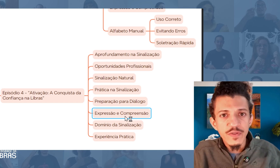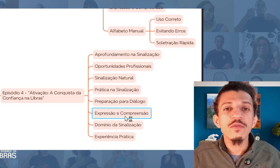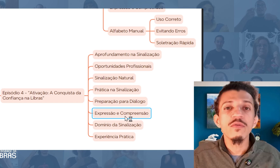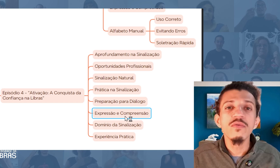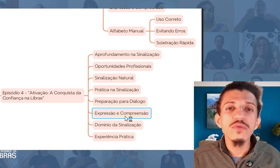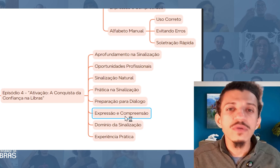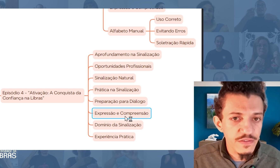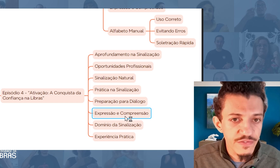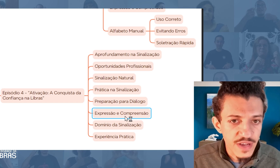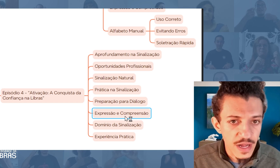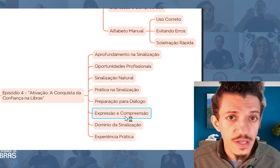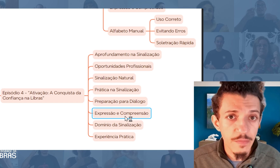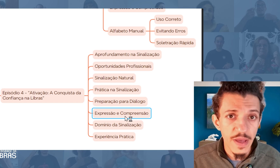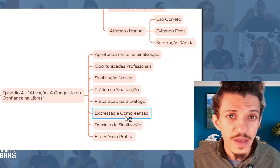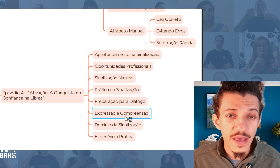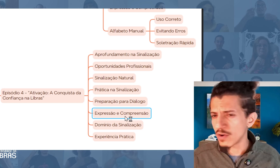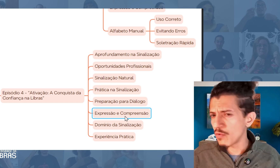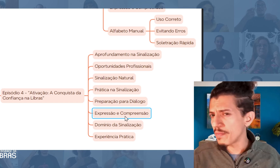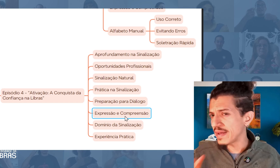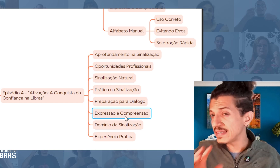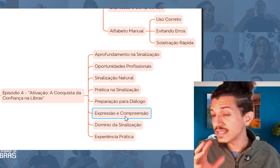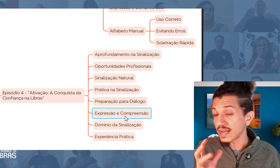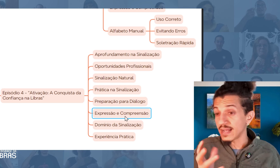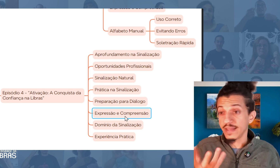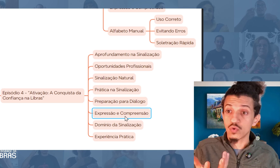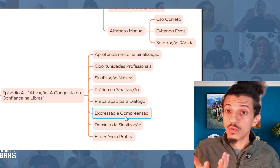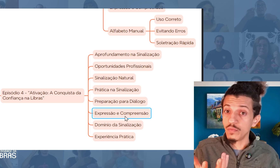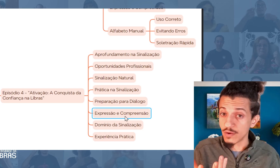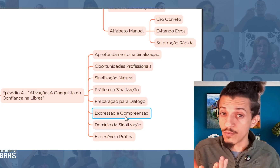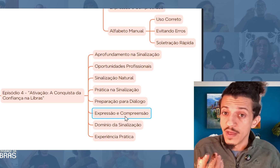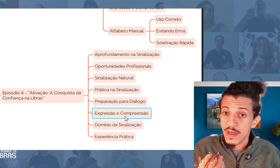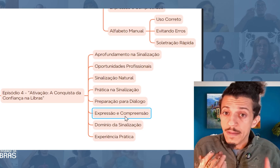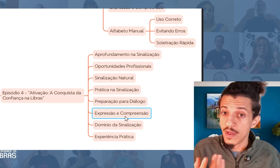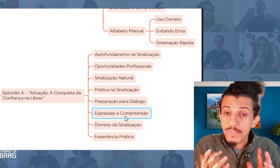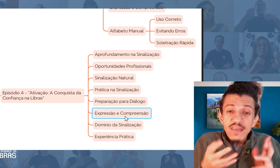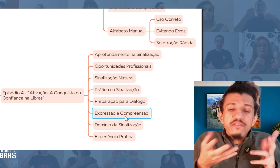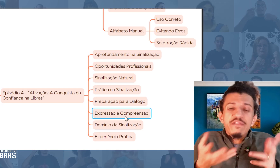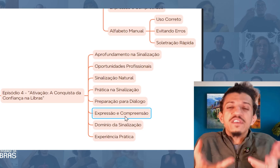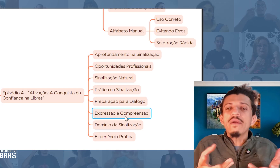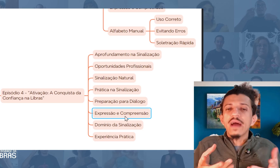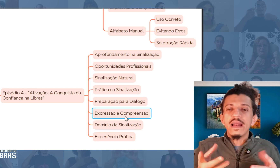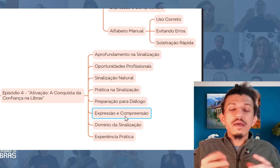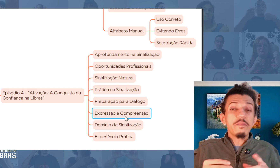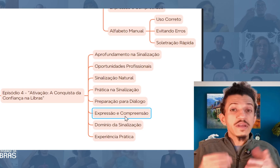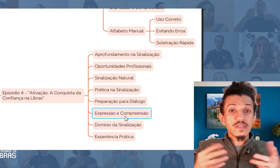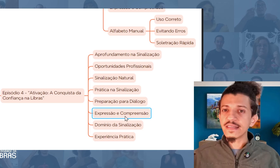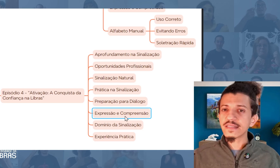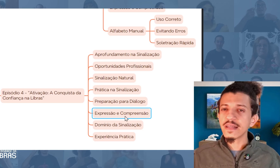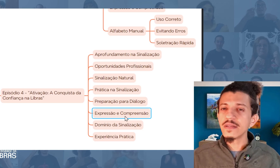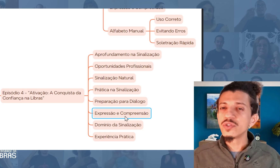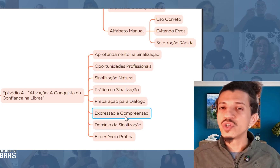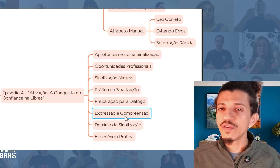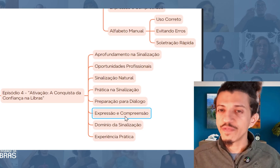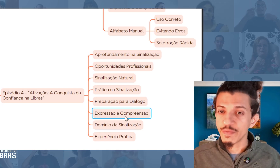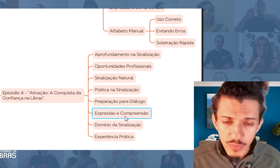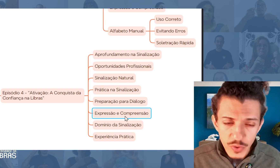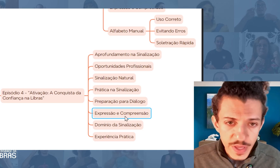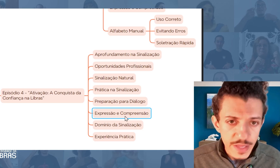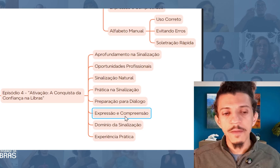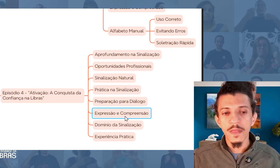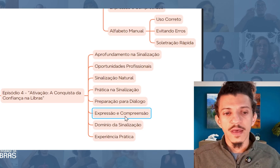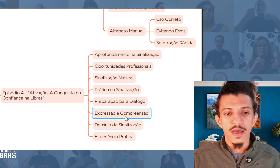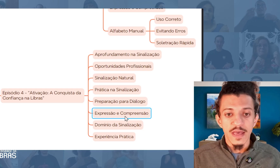nos classificadores também, que são uma estratégia de comunicação bem visual na Libras, bem descritiva e bem bonita